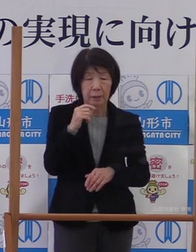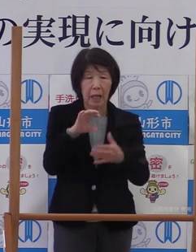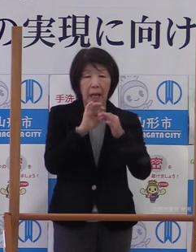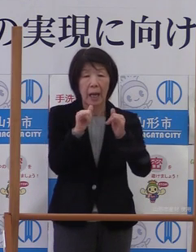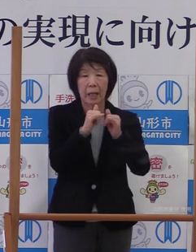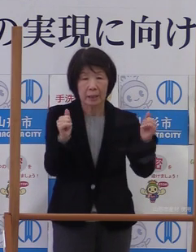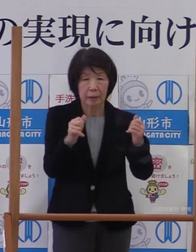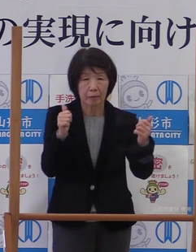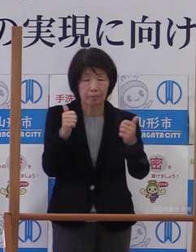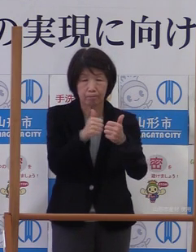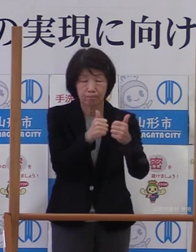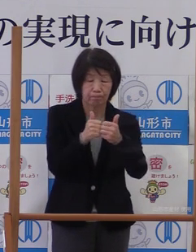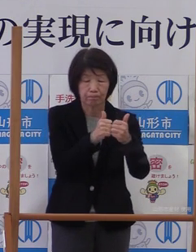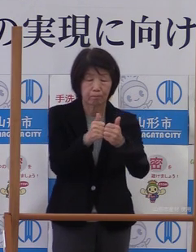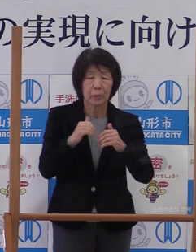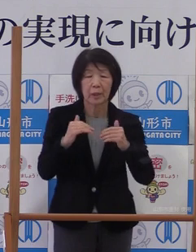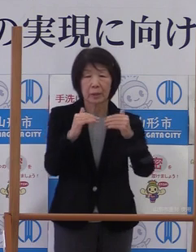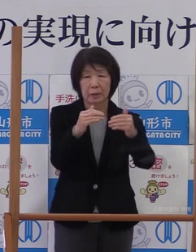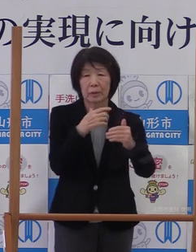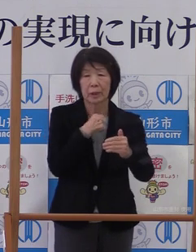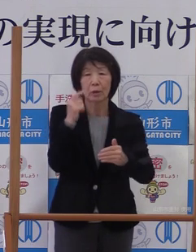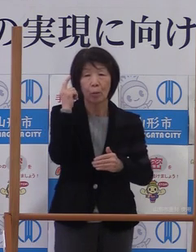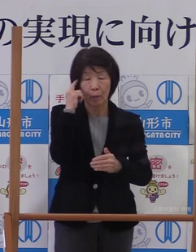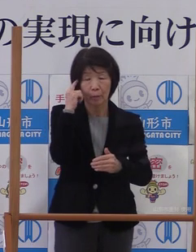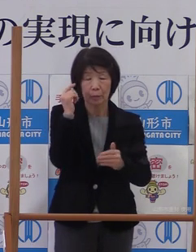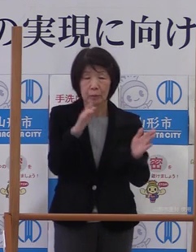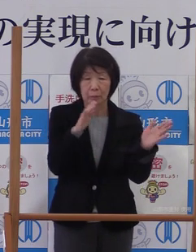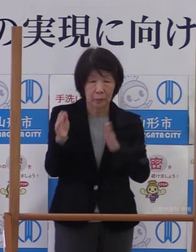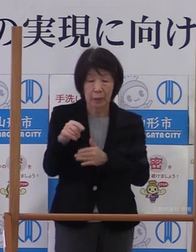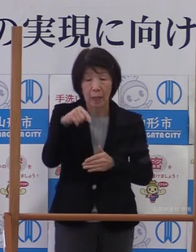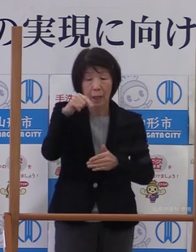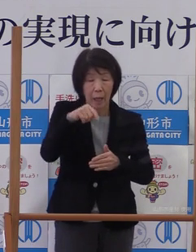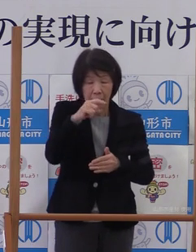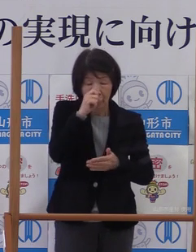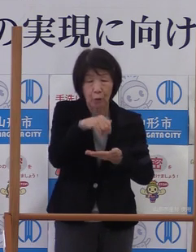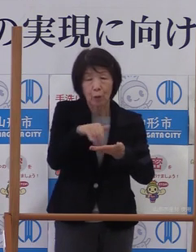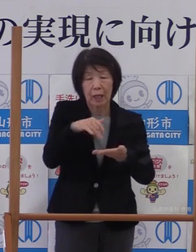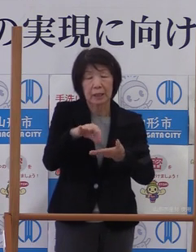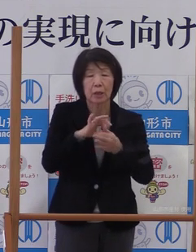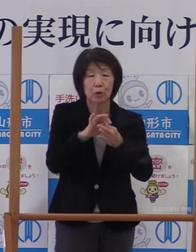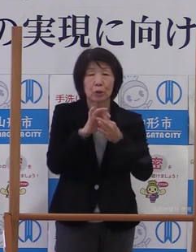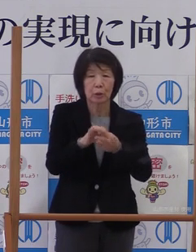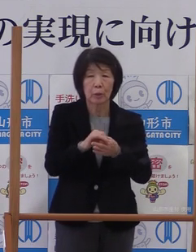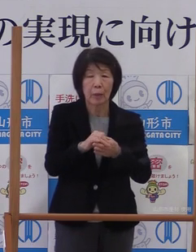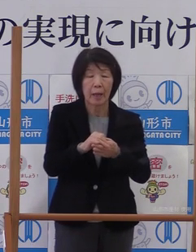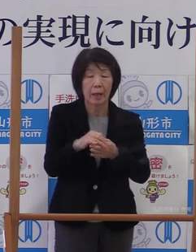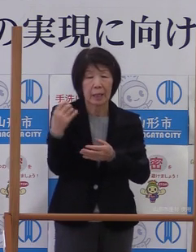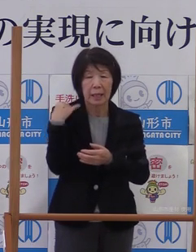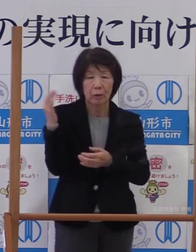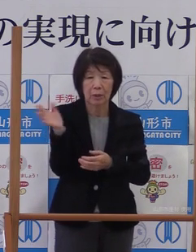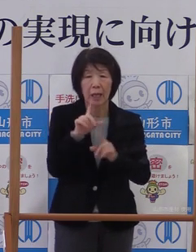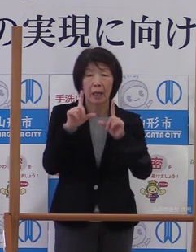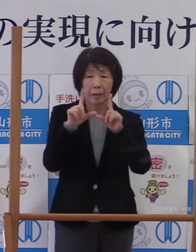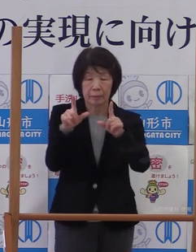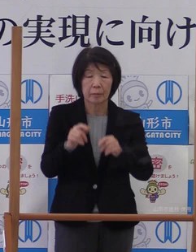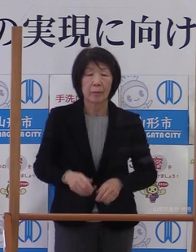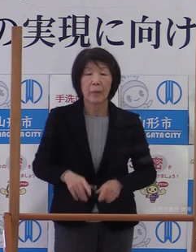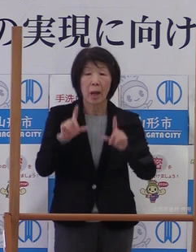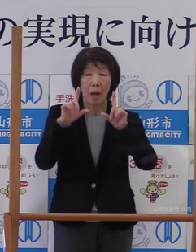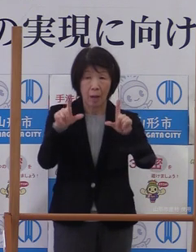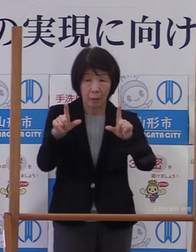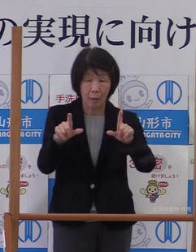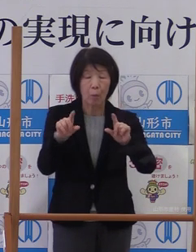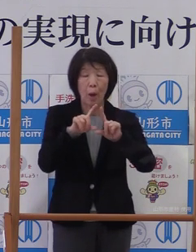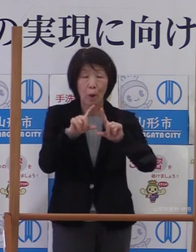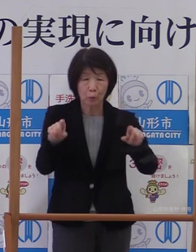でございます。でこの予算につきましては財政部長から使い方等についてご説明いたします。 はい、そうですね、2月補正予算